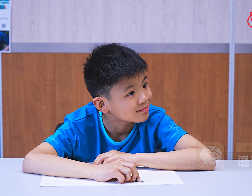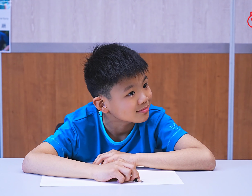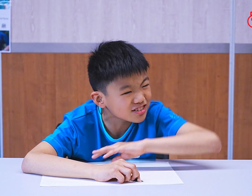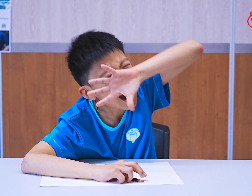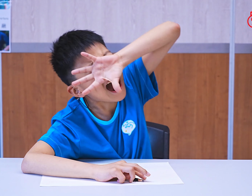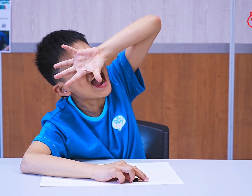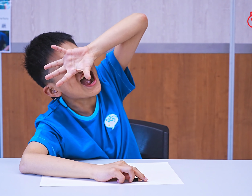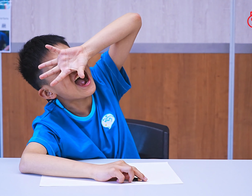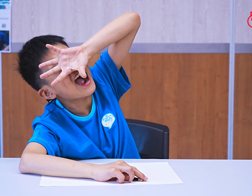哇！